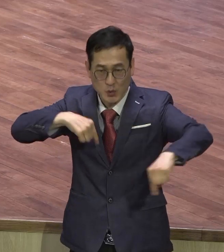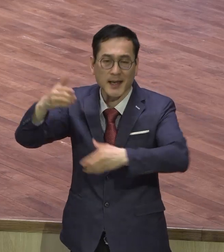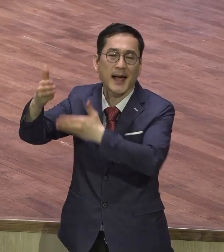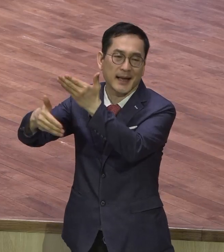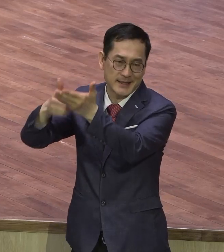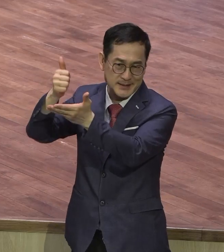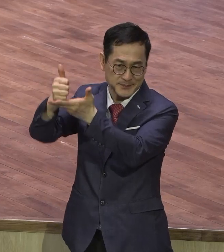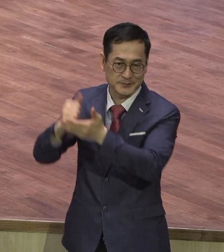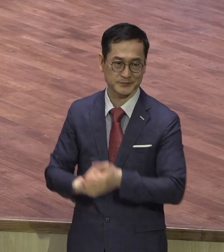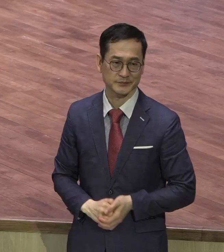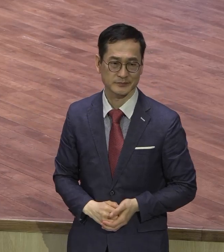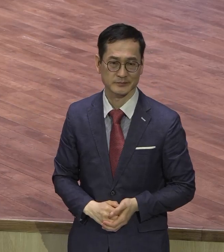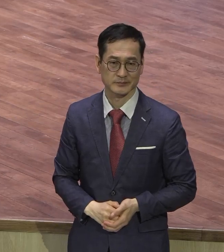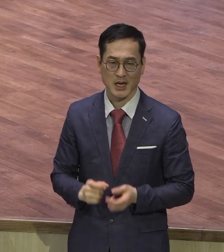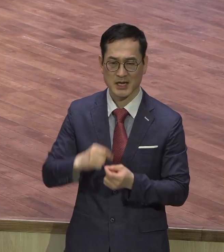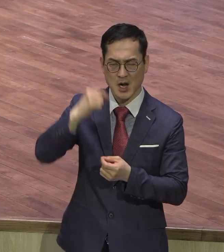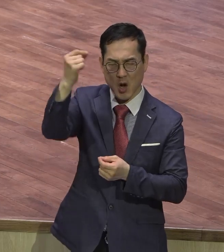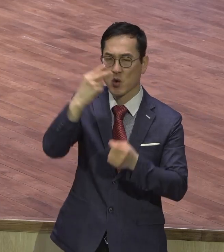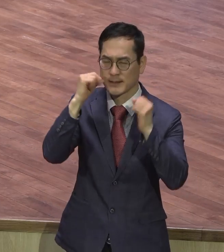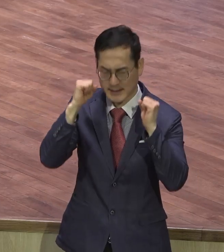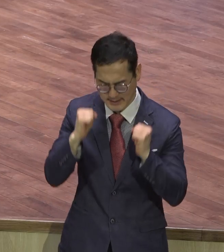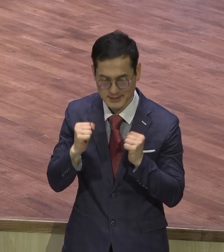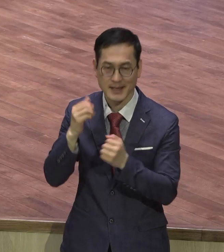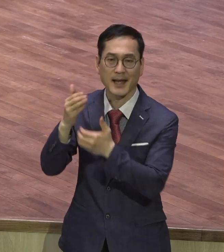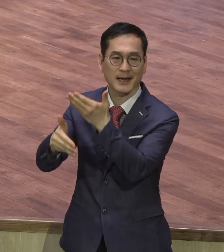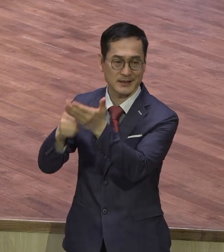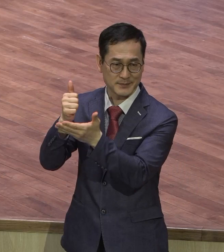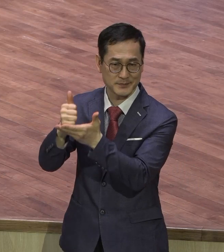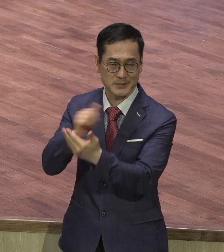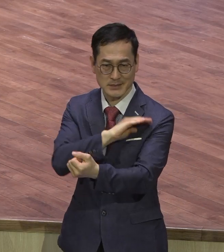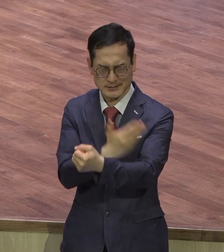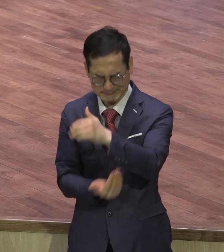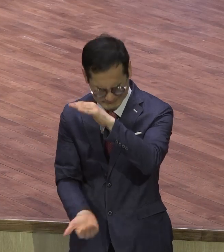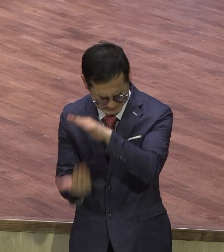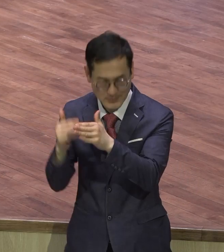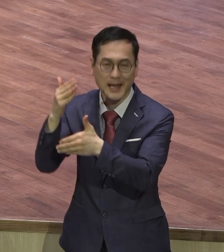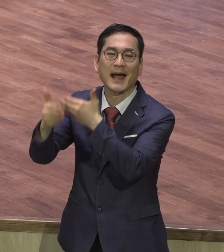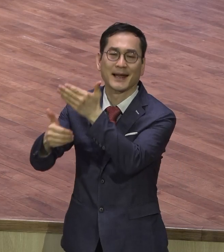하나님, 무소부재의 하나님, 전지전능 하나님을 지금 말씀하고 있어요.